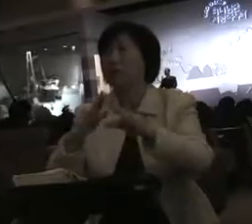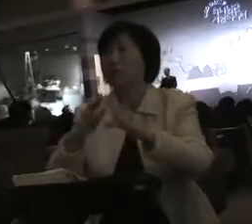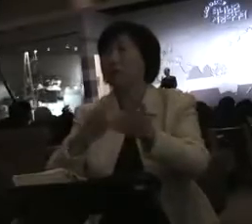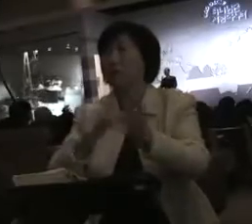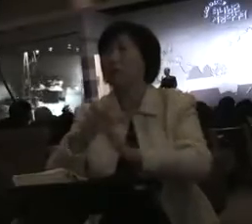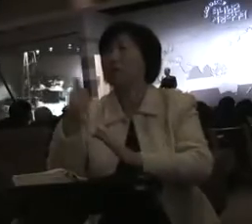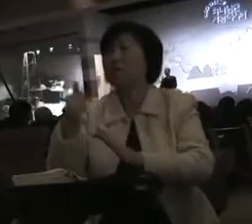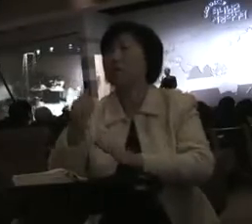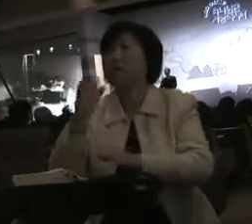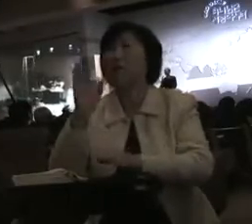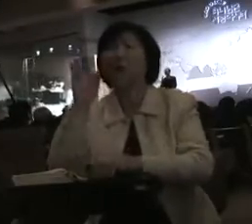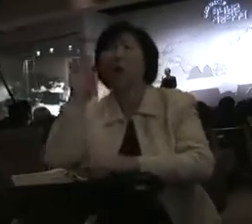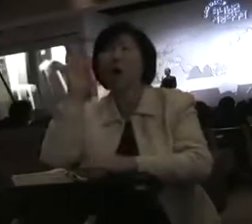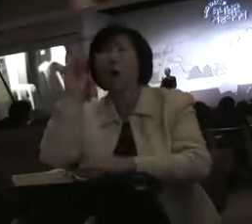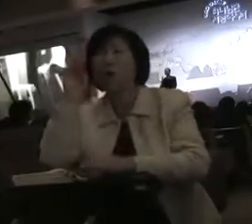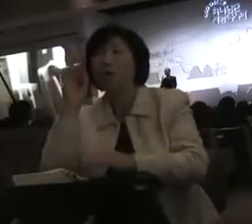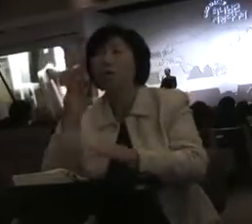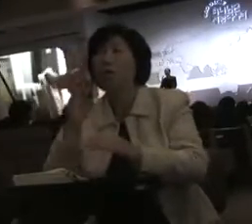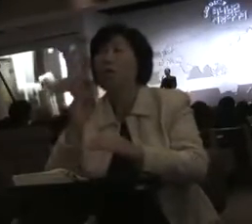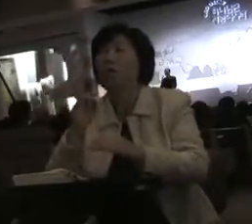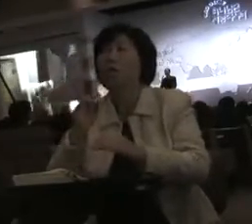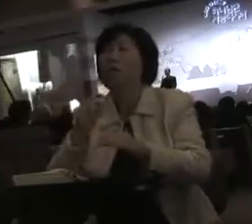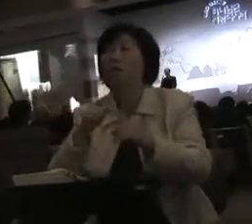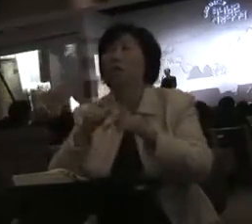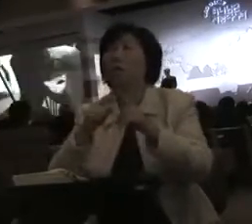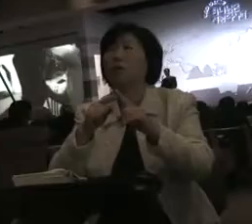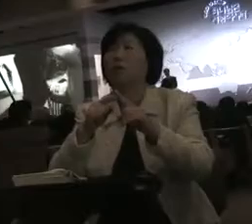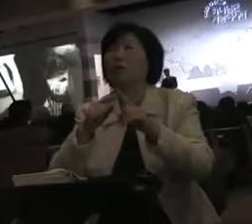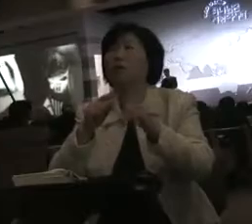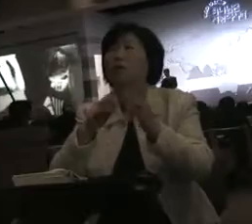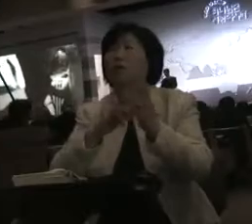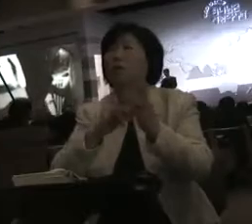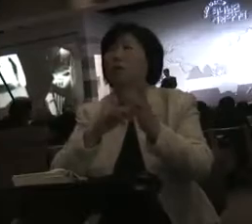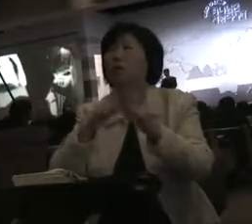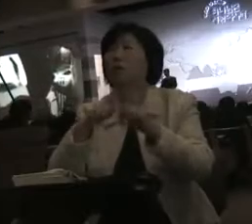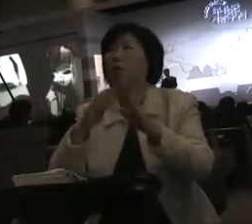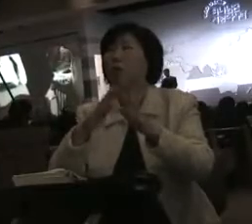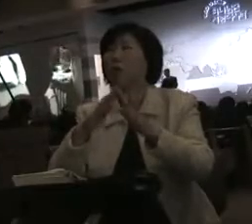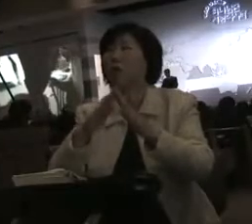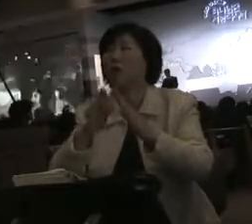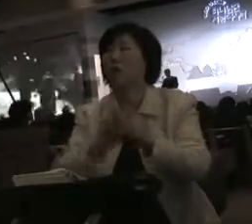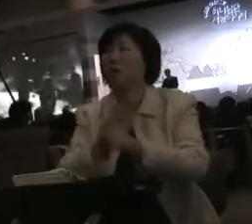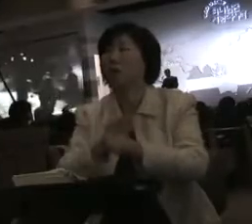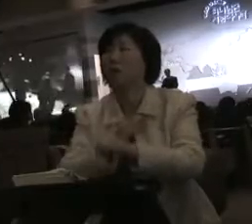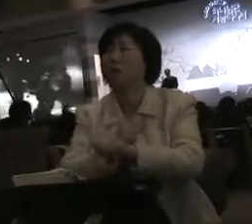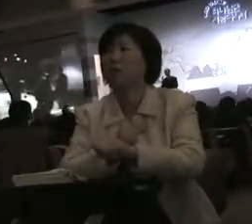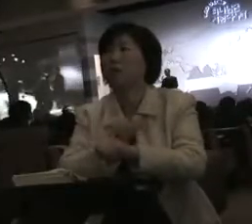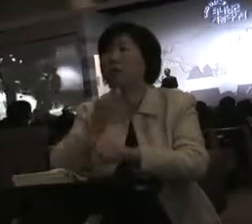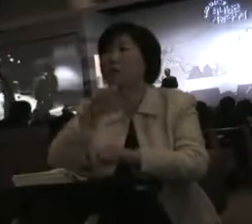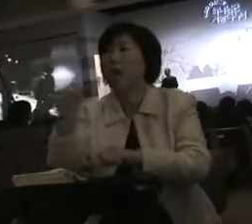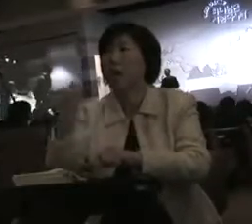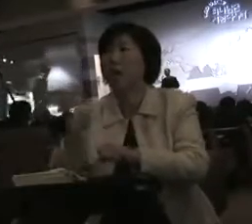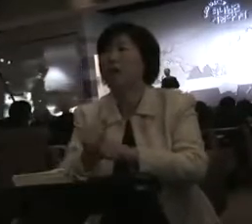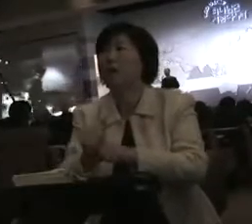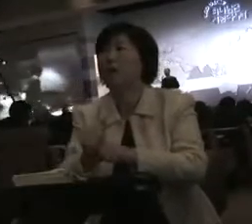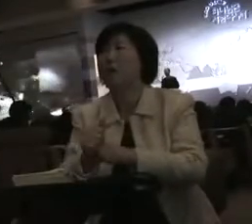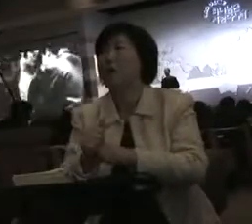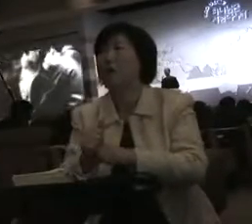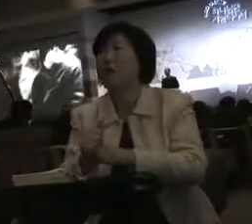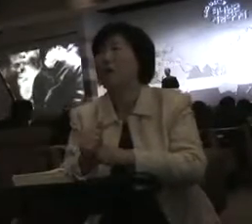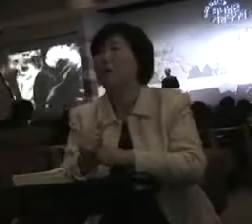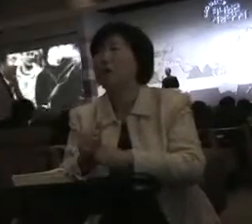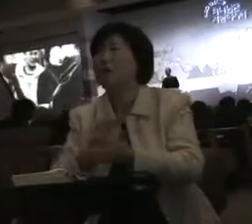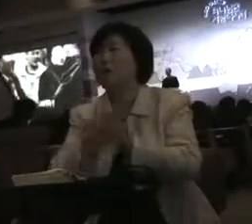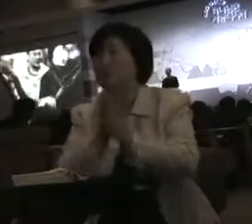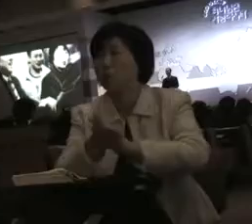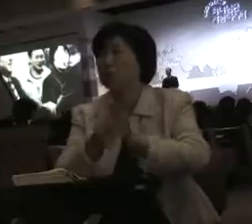예수님께서 얼마나 교회를 사랑하시는지를 체험할 것이며, 이민사회, 특히 LA 지역을 변화시키고 죽어가는